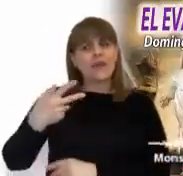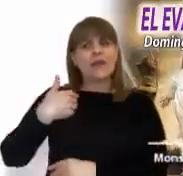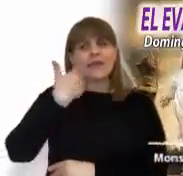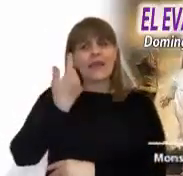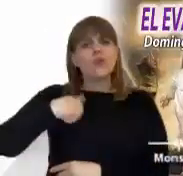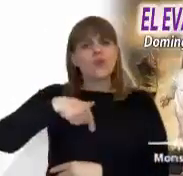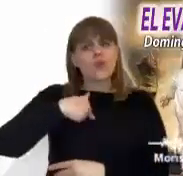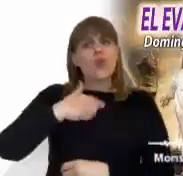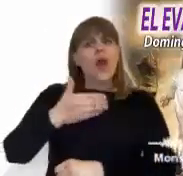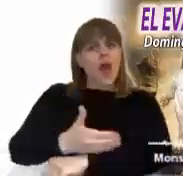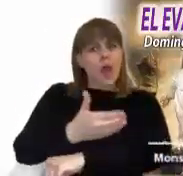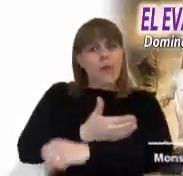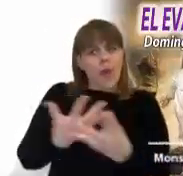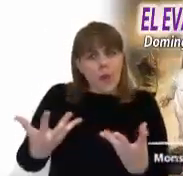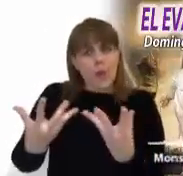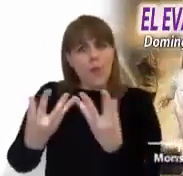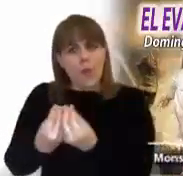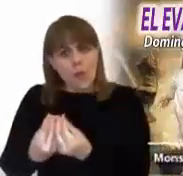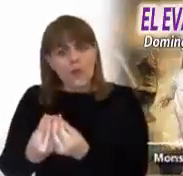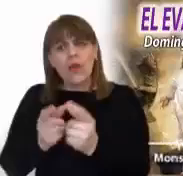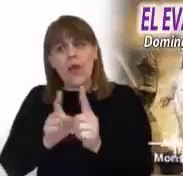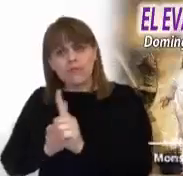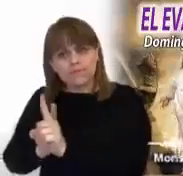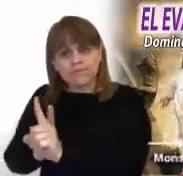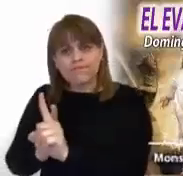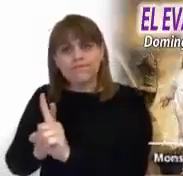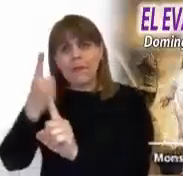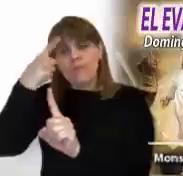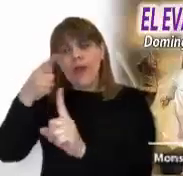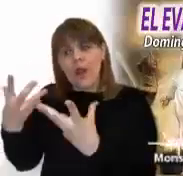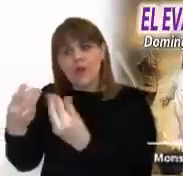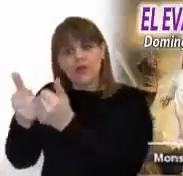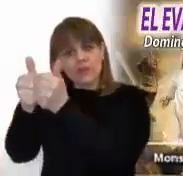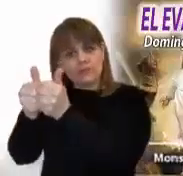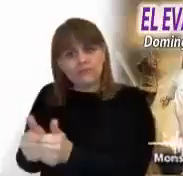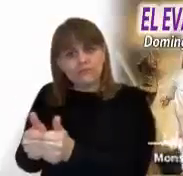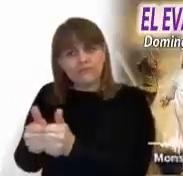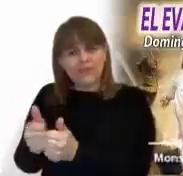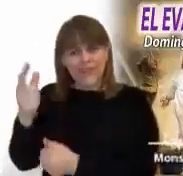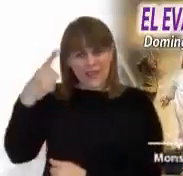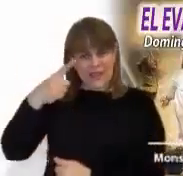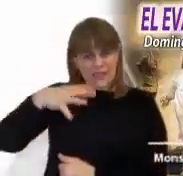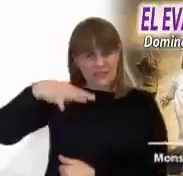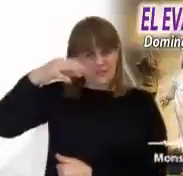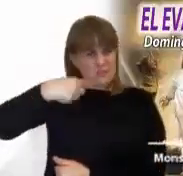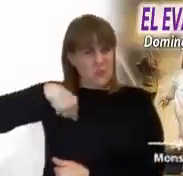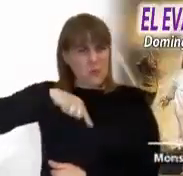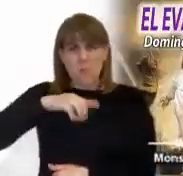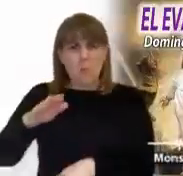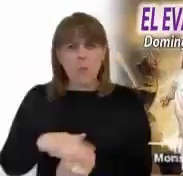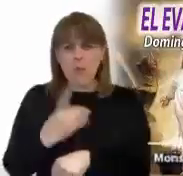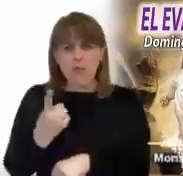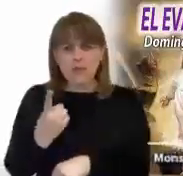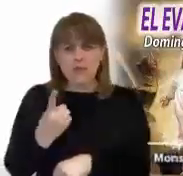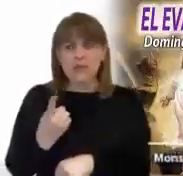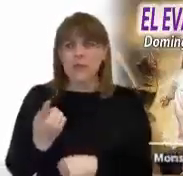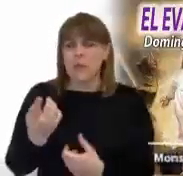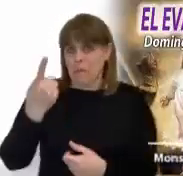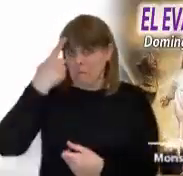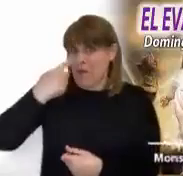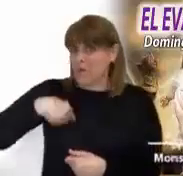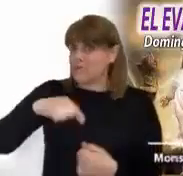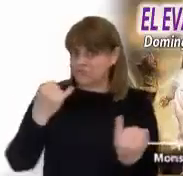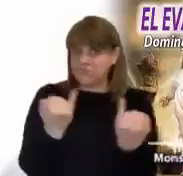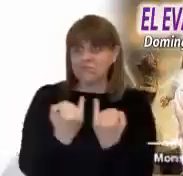para acompañarlo, seguirlo y permanecer con Él. ¿Por qué a nosotros? Porque a nosotros también nos parece